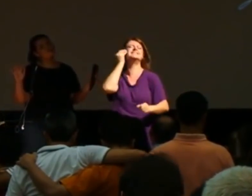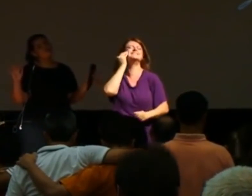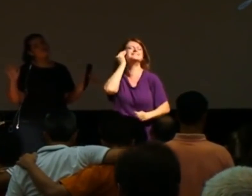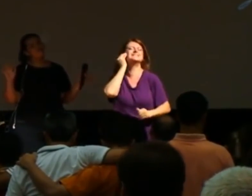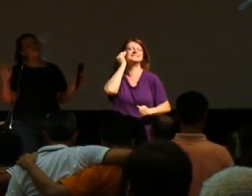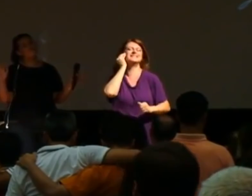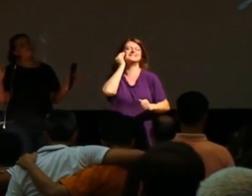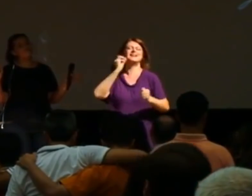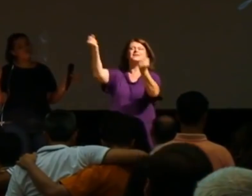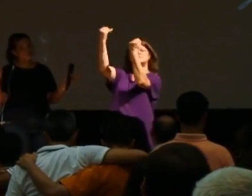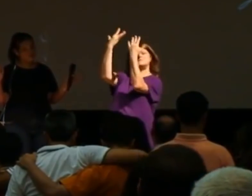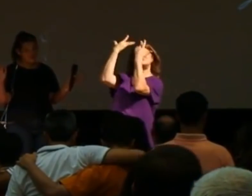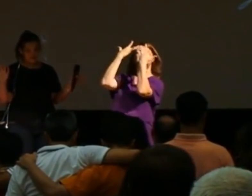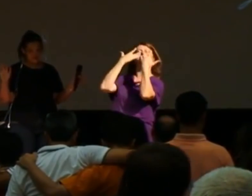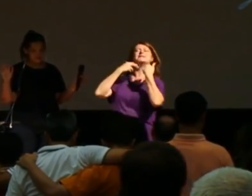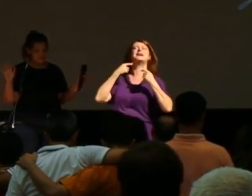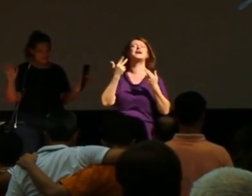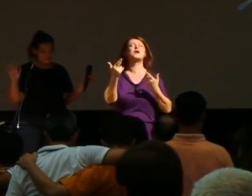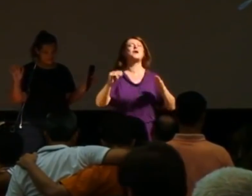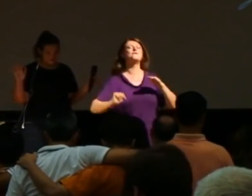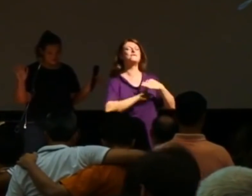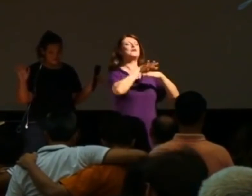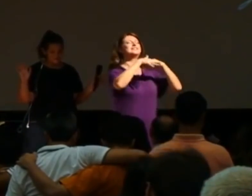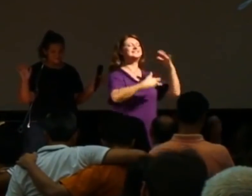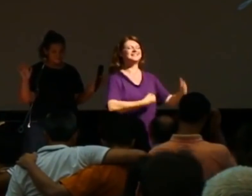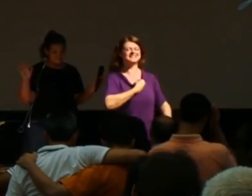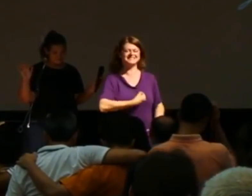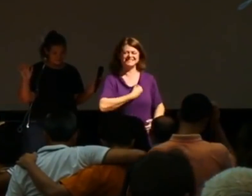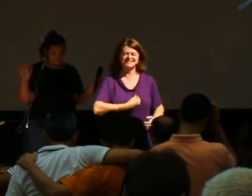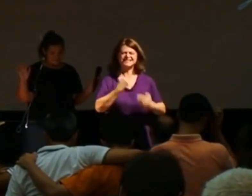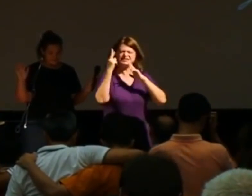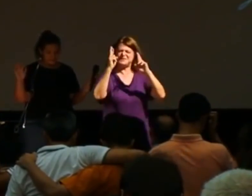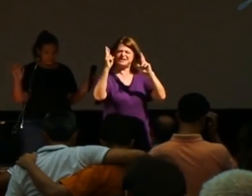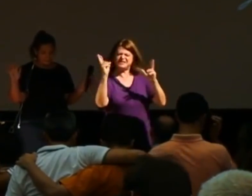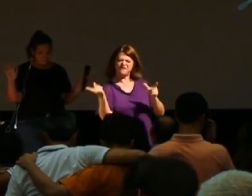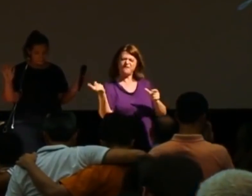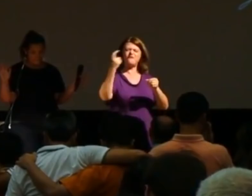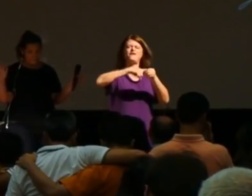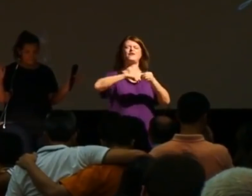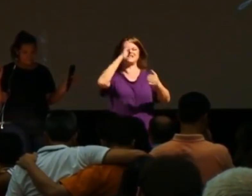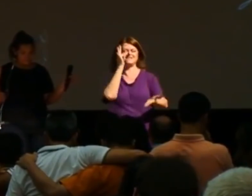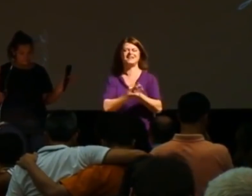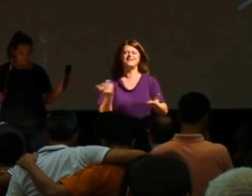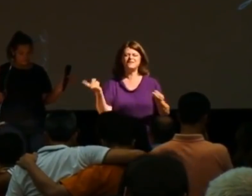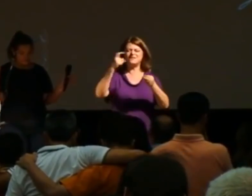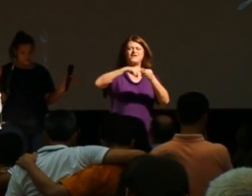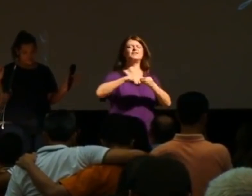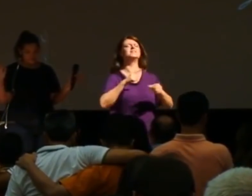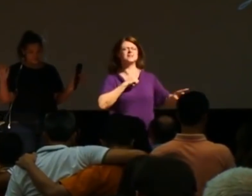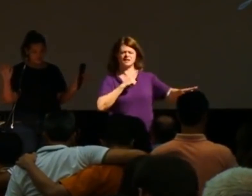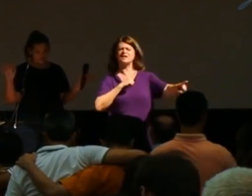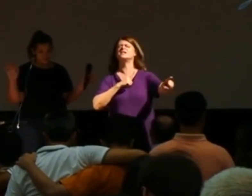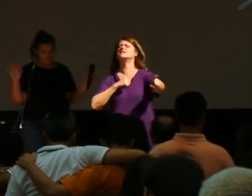a fonte da vida, a receber de ti a esperança de novo. Senhor Deus, nós temos homens e mulheres aqui que choram